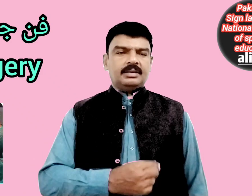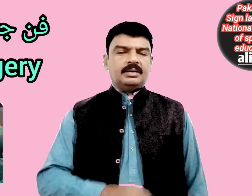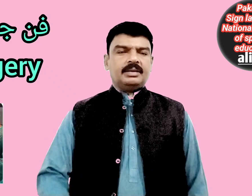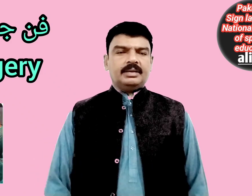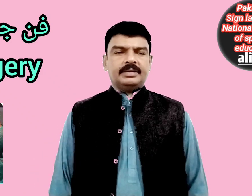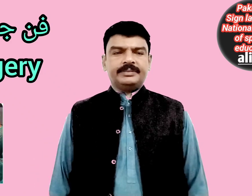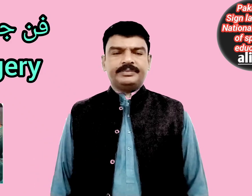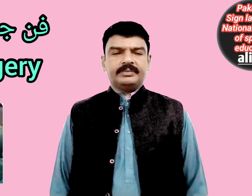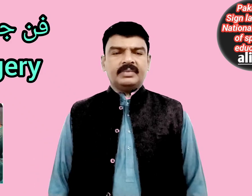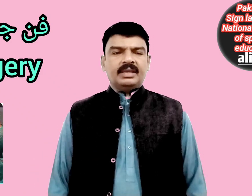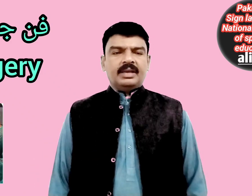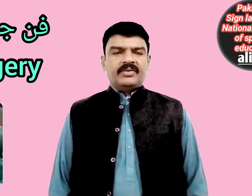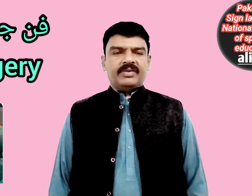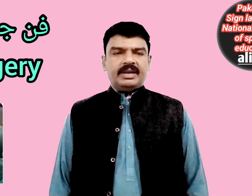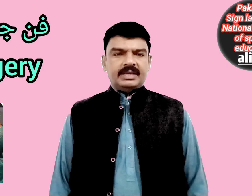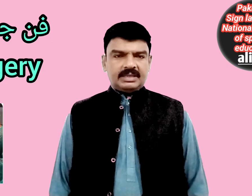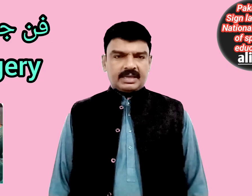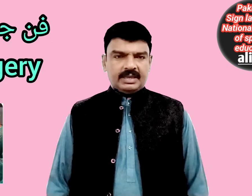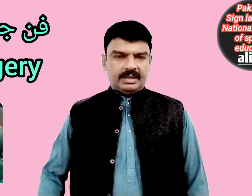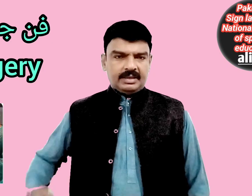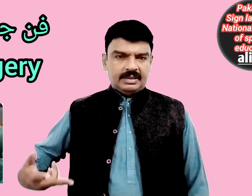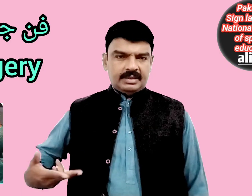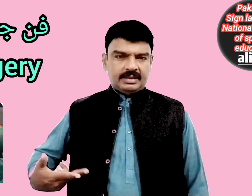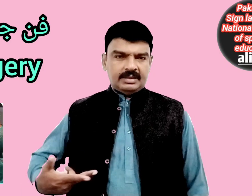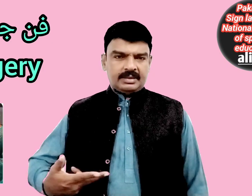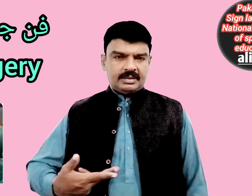ٹانگ کے فن جراحی